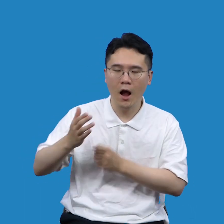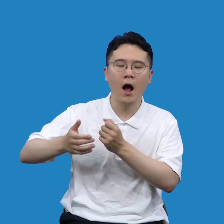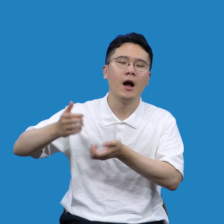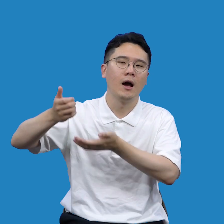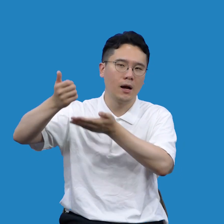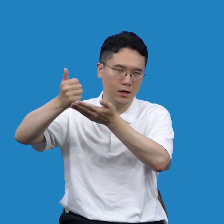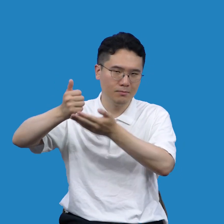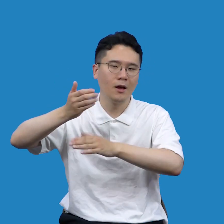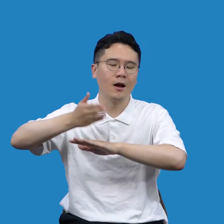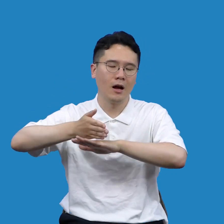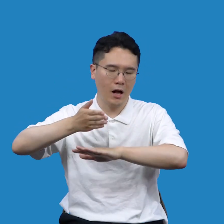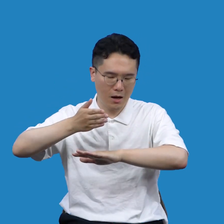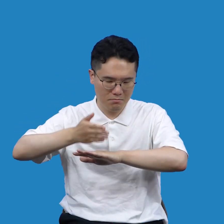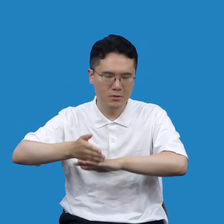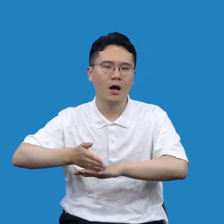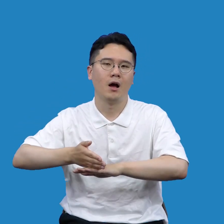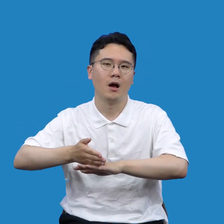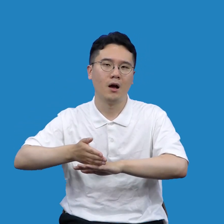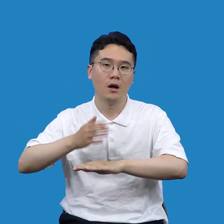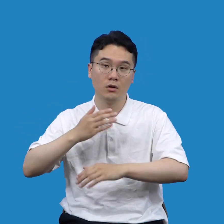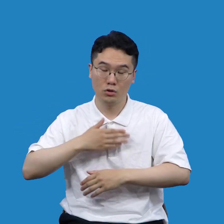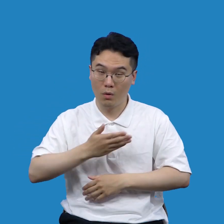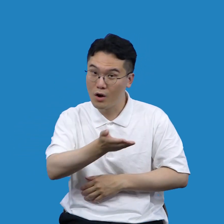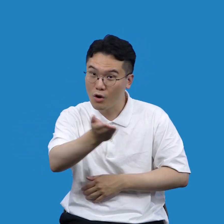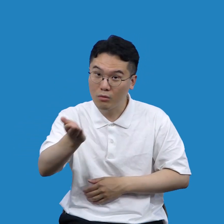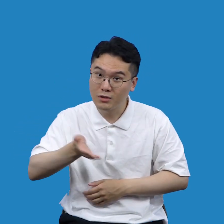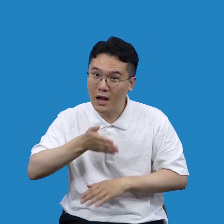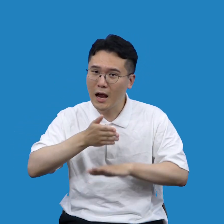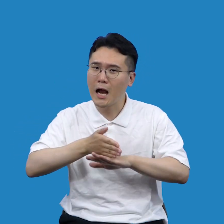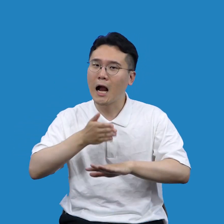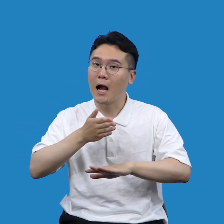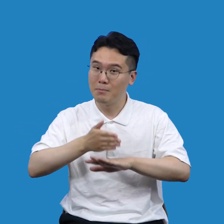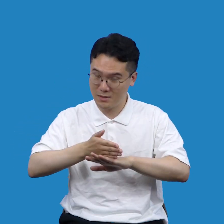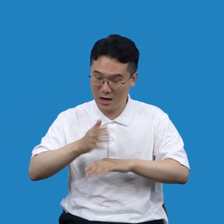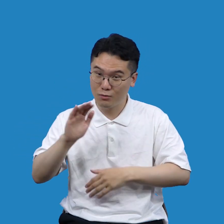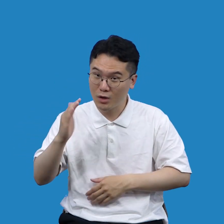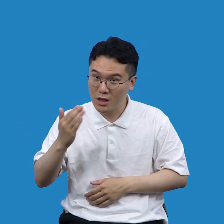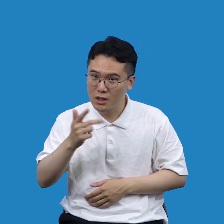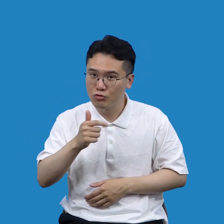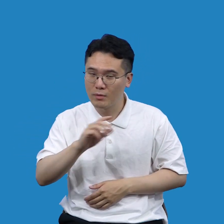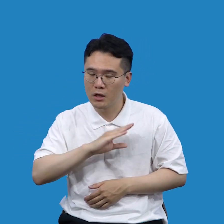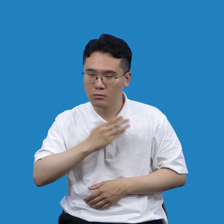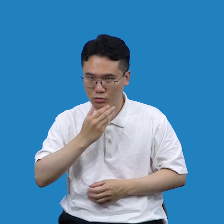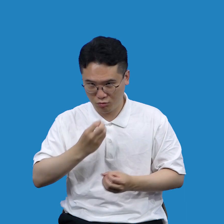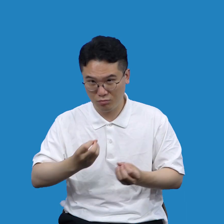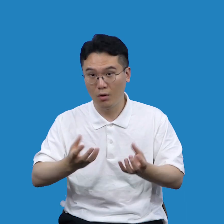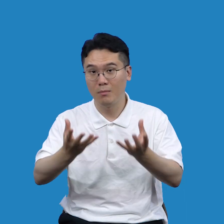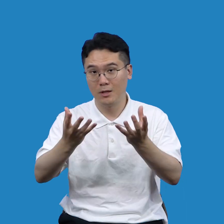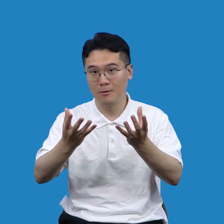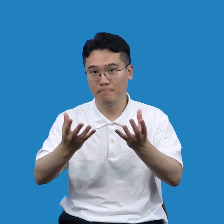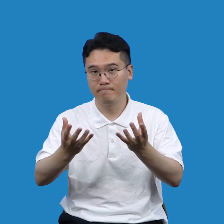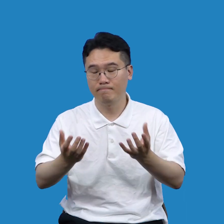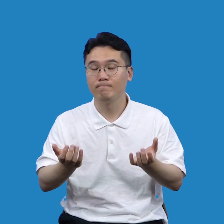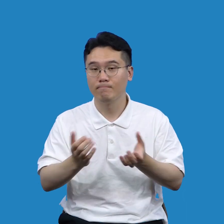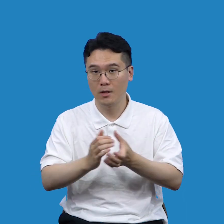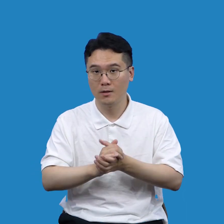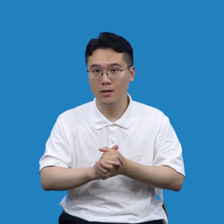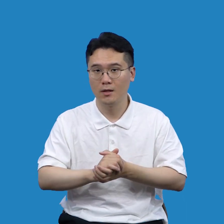하나님 감사합니다. 이 감사가 저와 여러분의 감사이기를 주의 이름으로 축복합니다. 아멘.